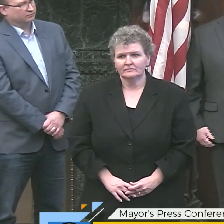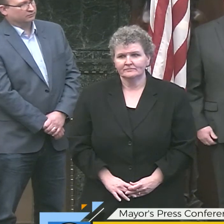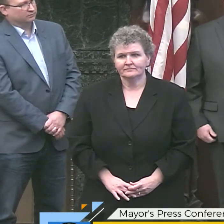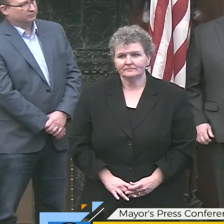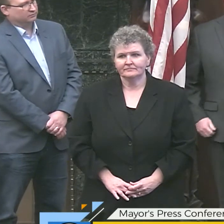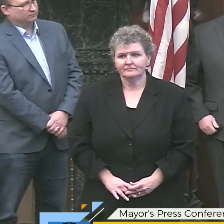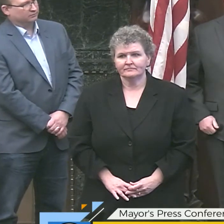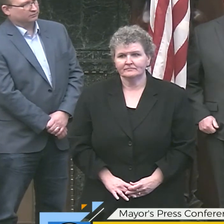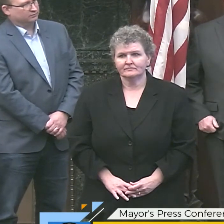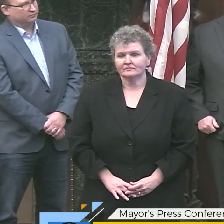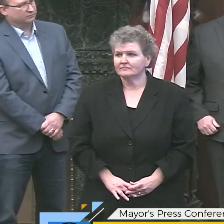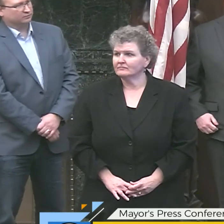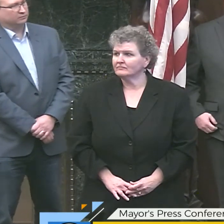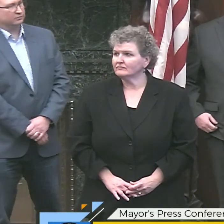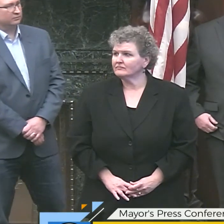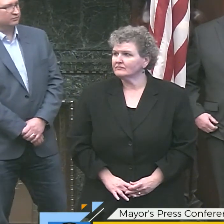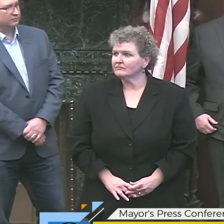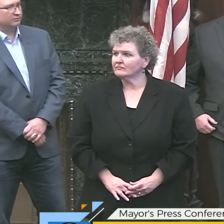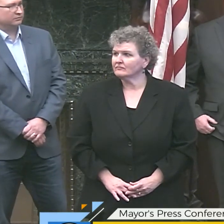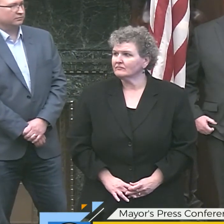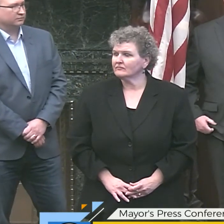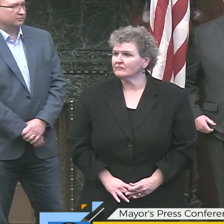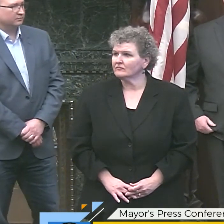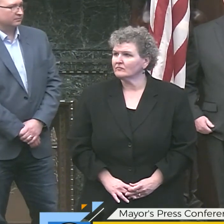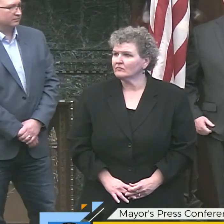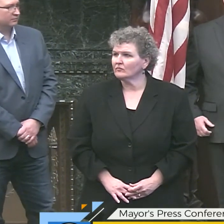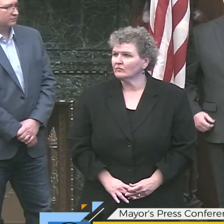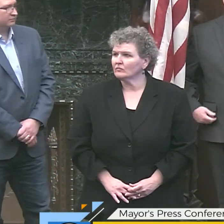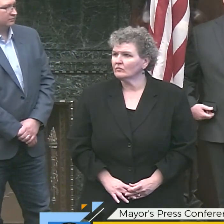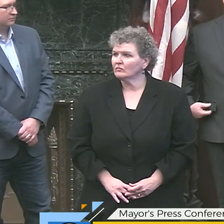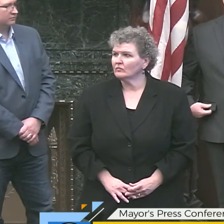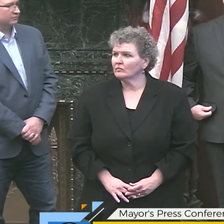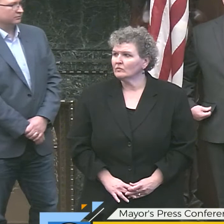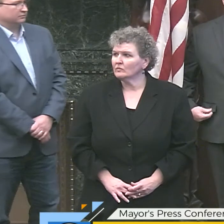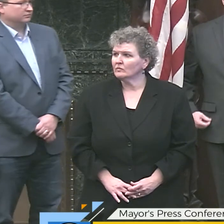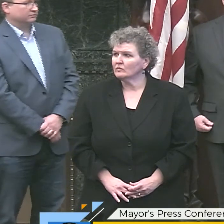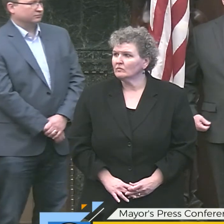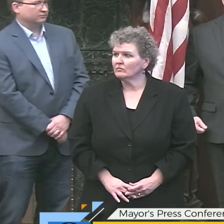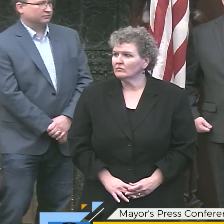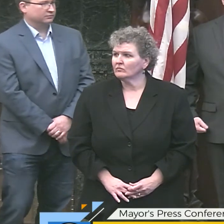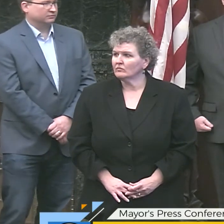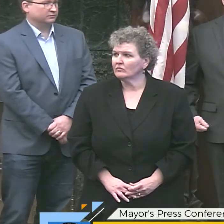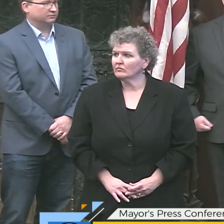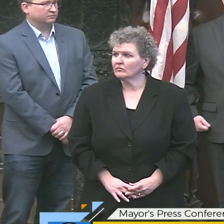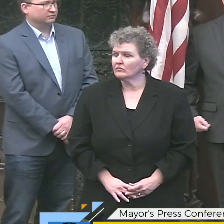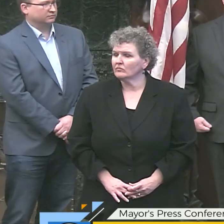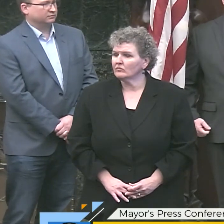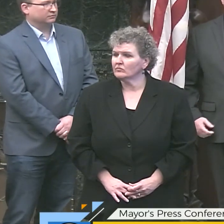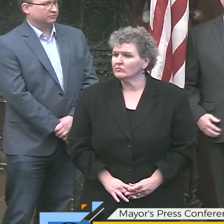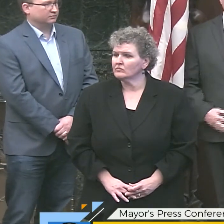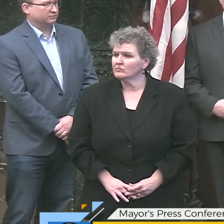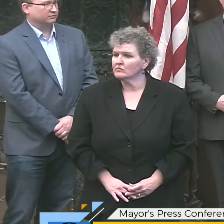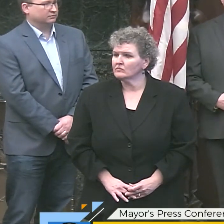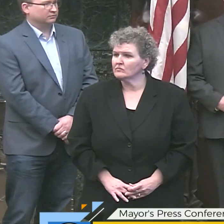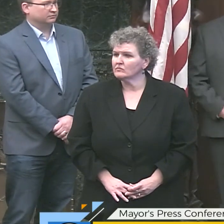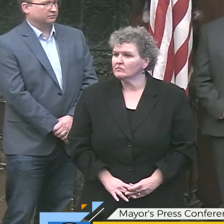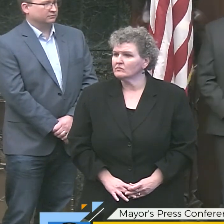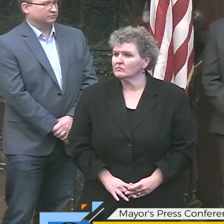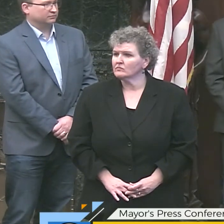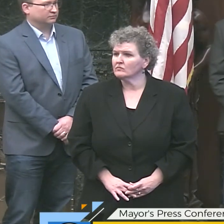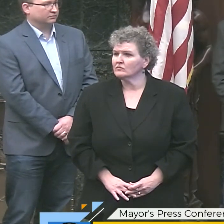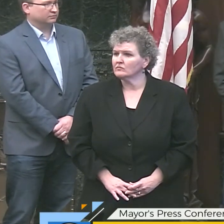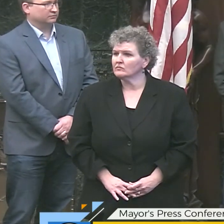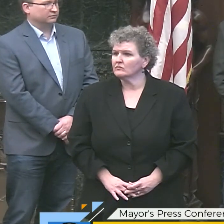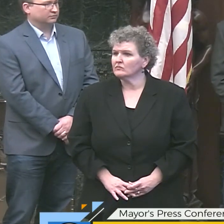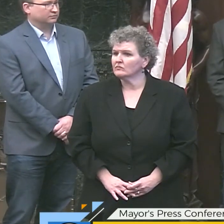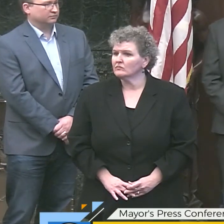área? Tu pregunta es que en el área de Kensington se observó por la mañana a grupos de servicios